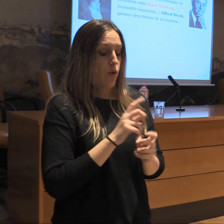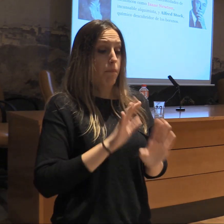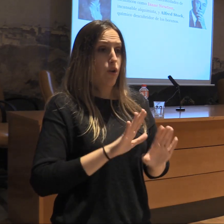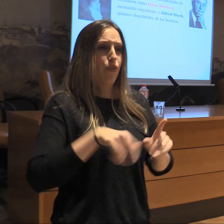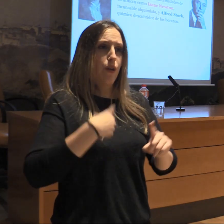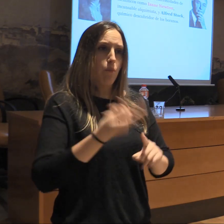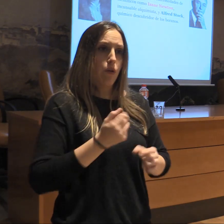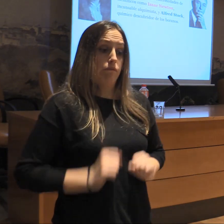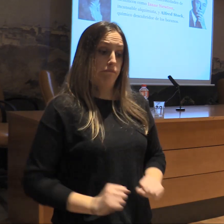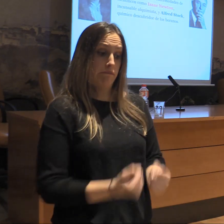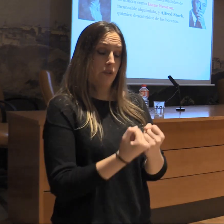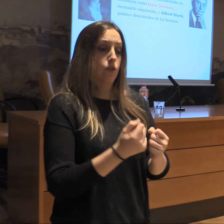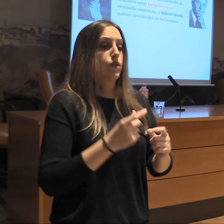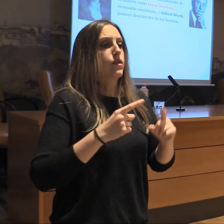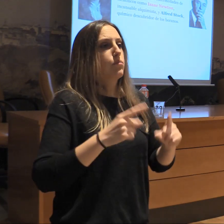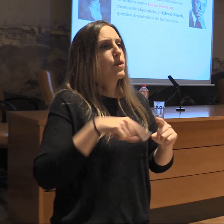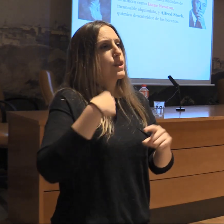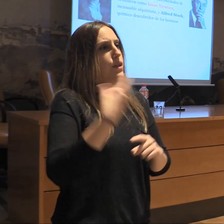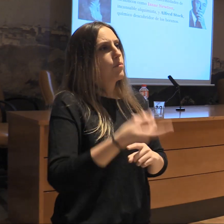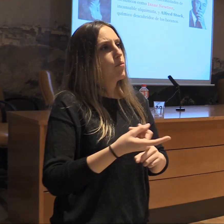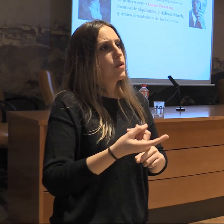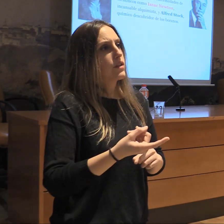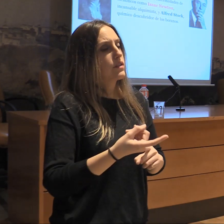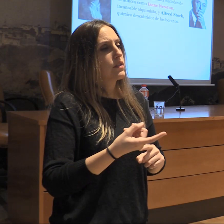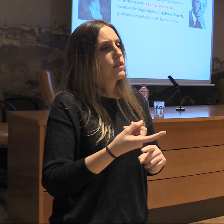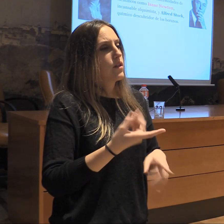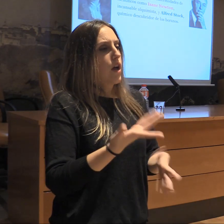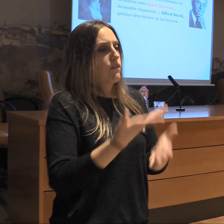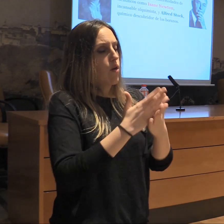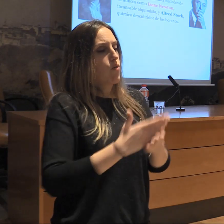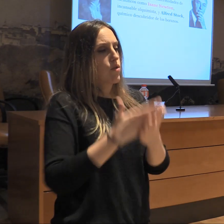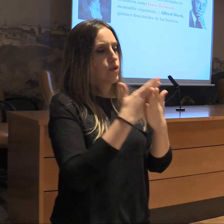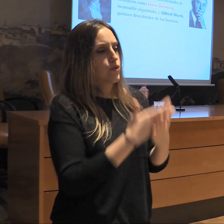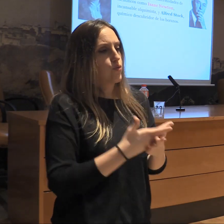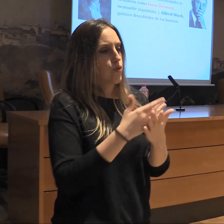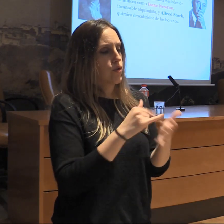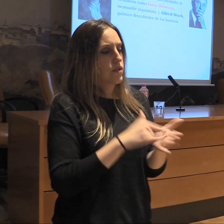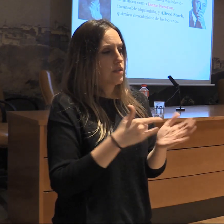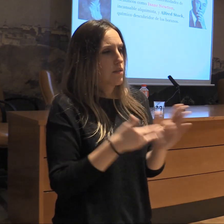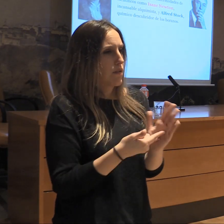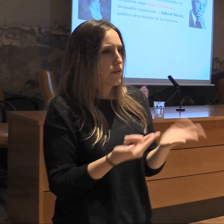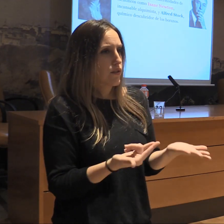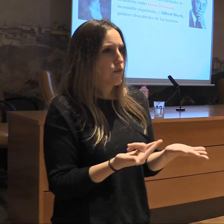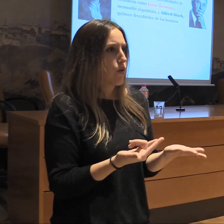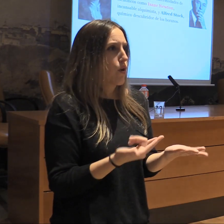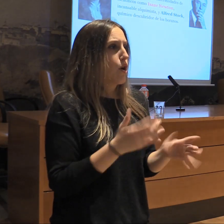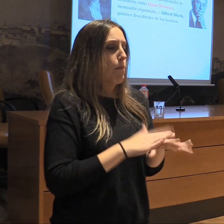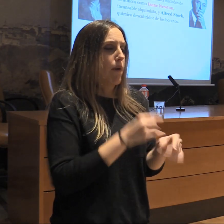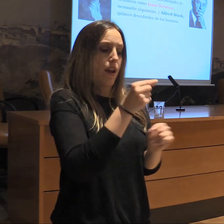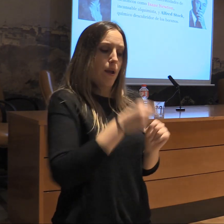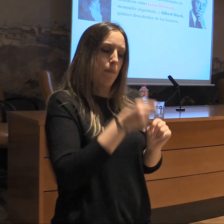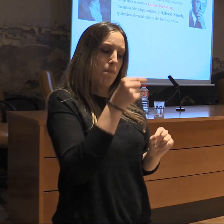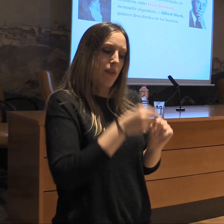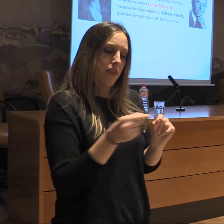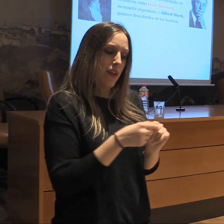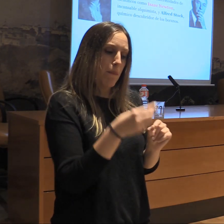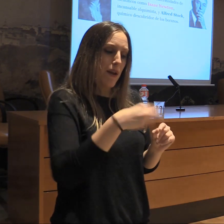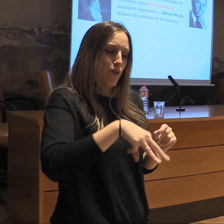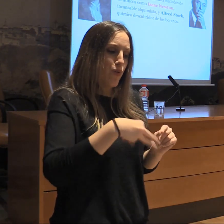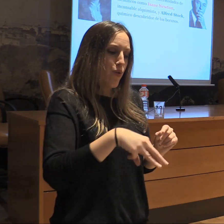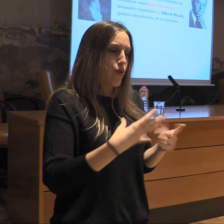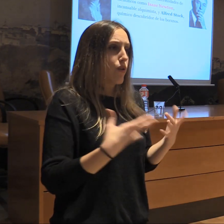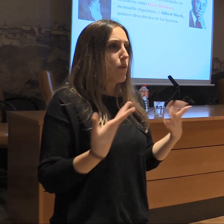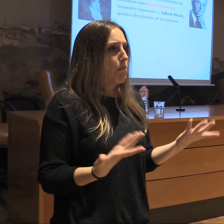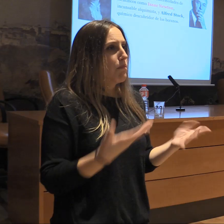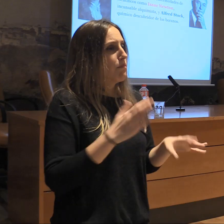empezó un estudio sistemático para medir la cantidad de mercurio en las atmósferas de todos los sitios y para empezar a luchar para